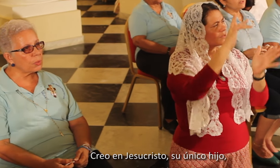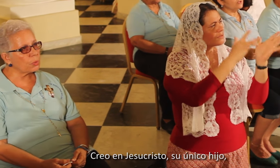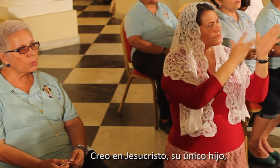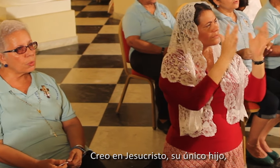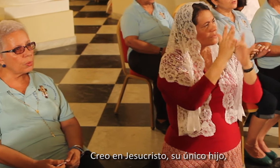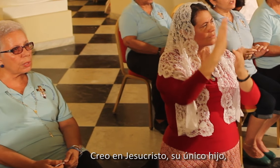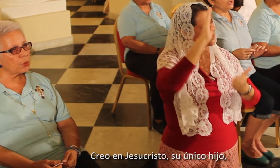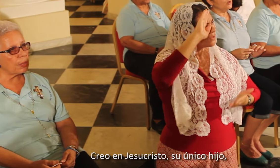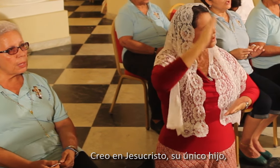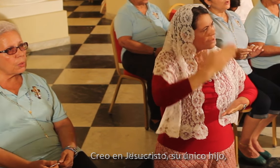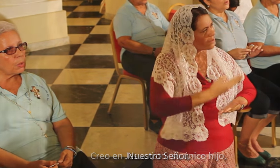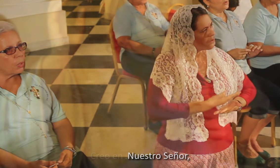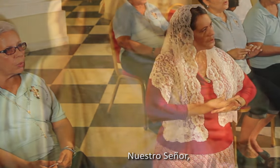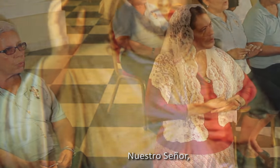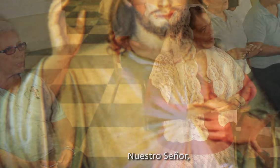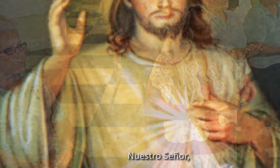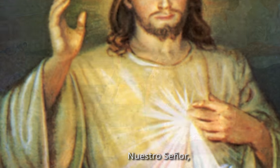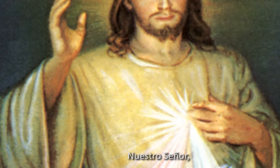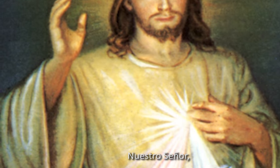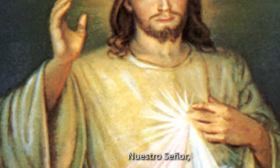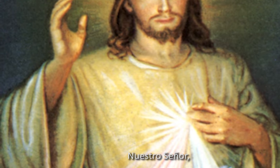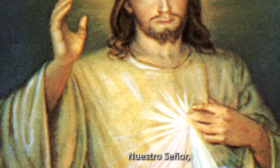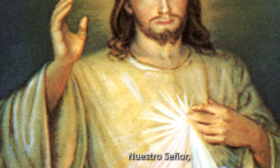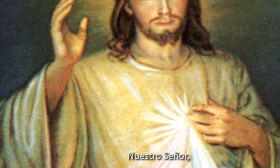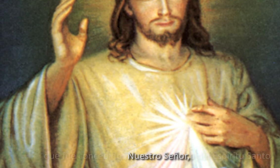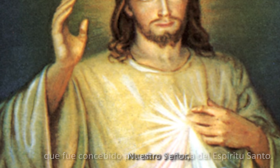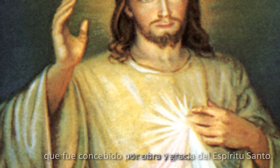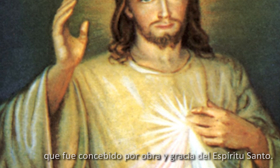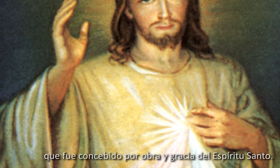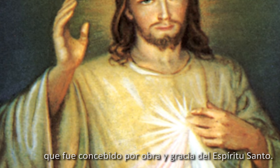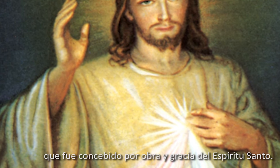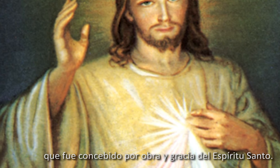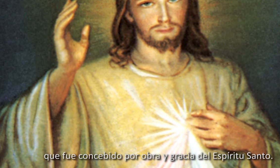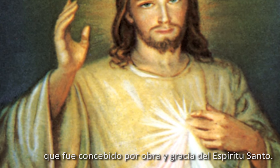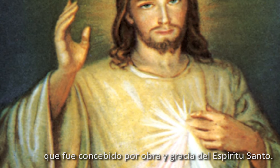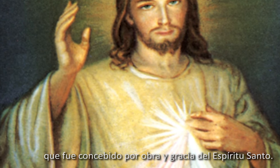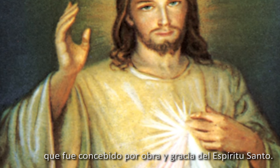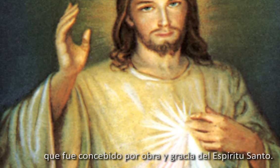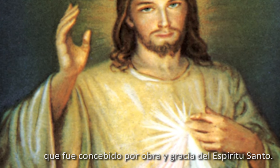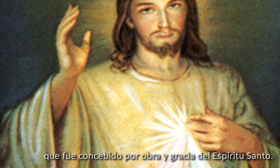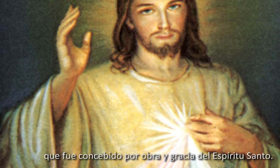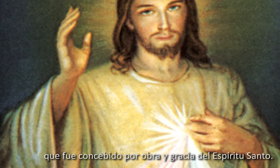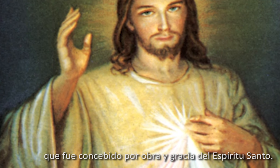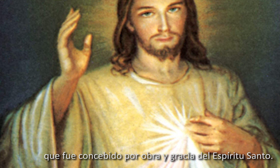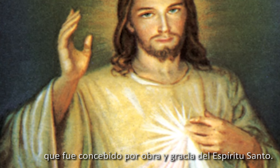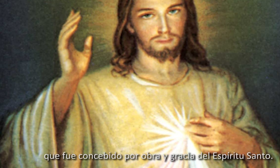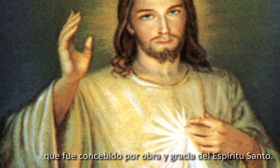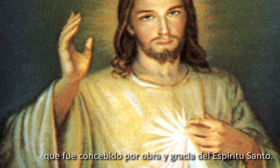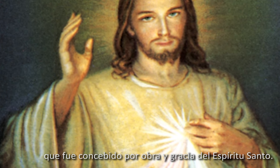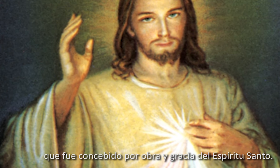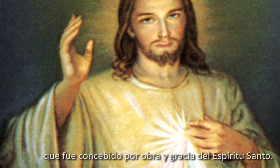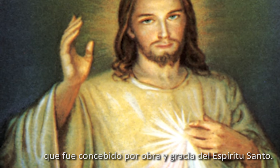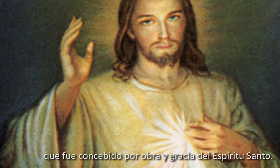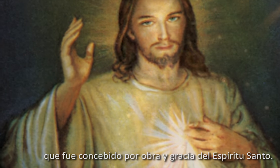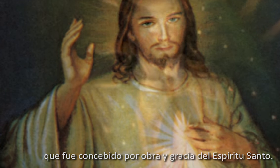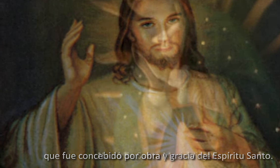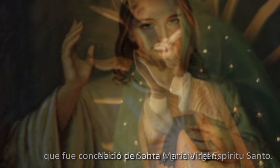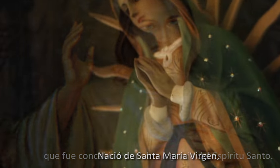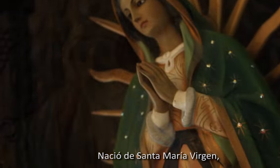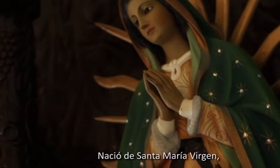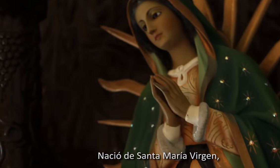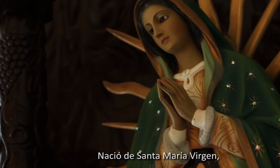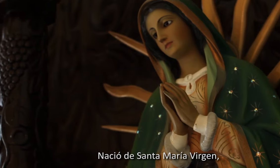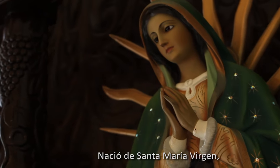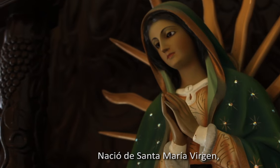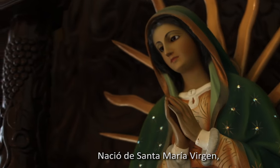Jesucristo, su único Hijo, nuestro Señor, que fue concebido por obra y gracia del Espíritu Santo.